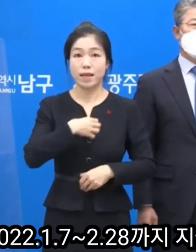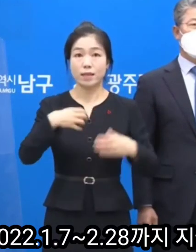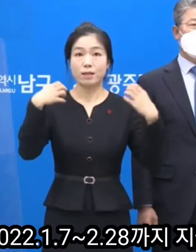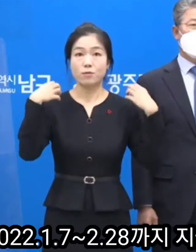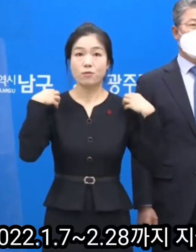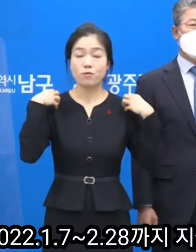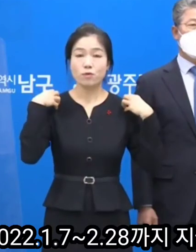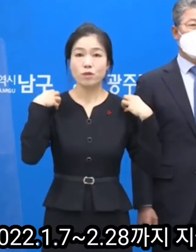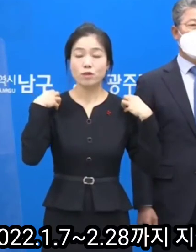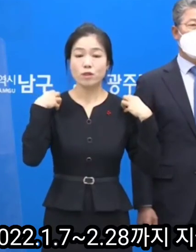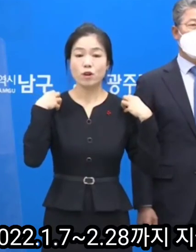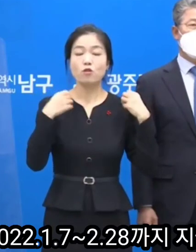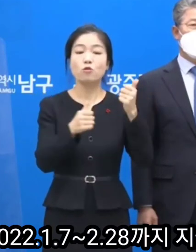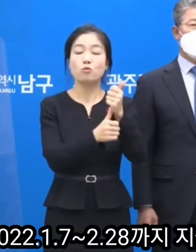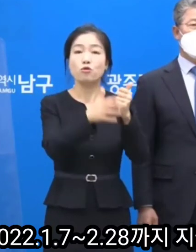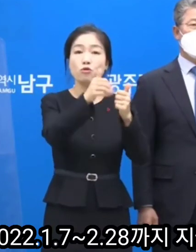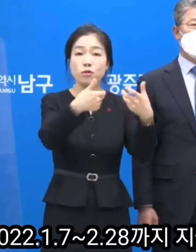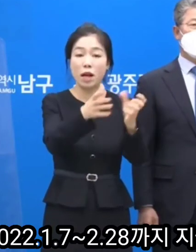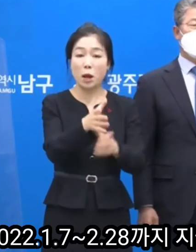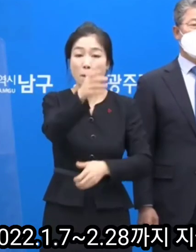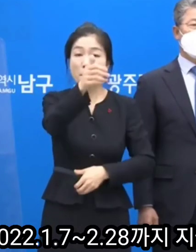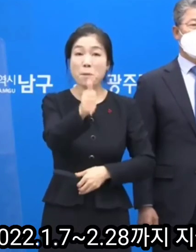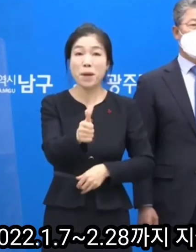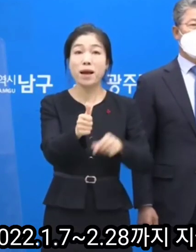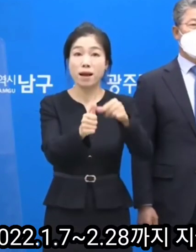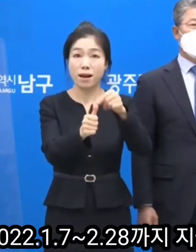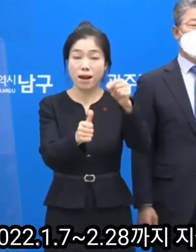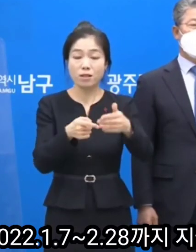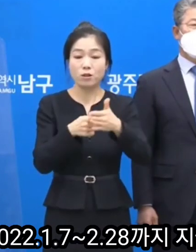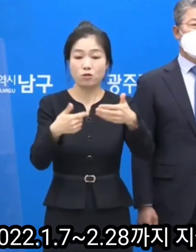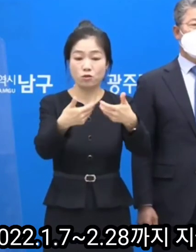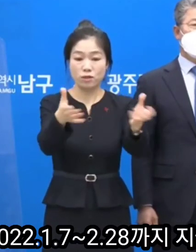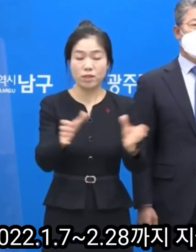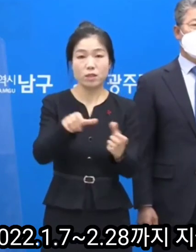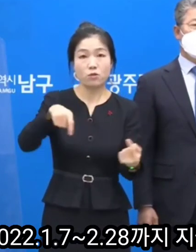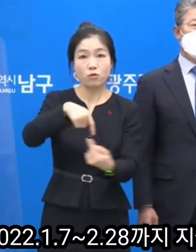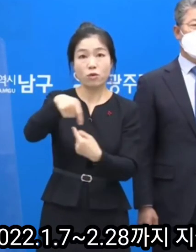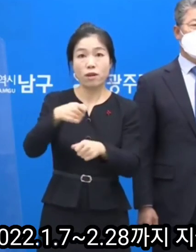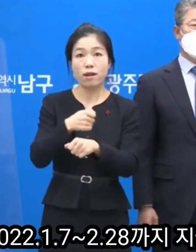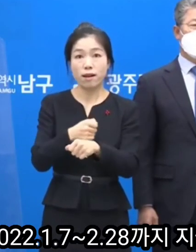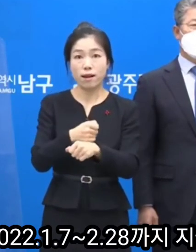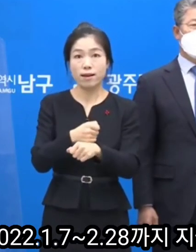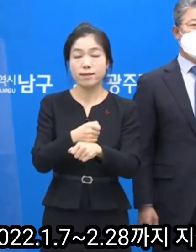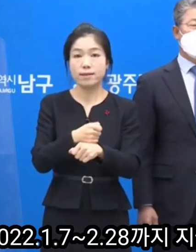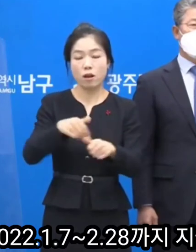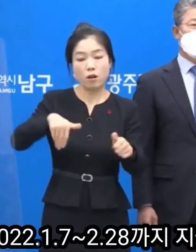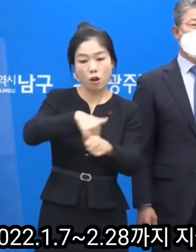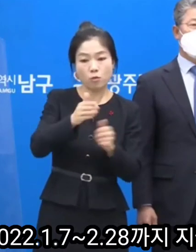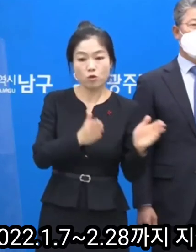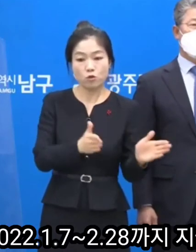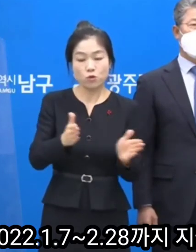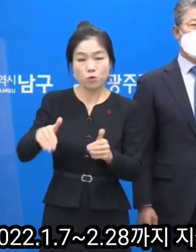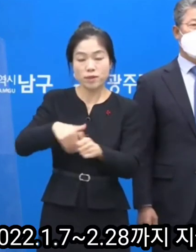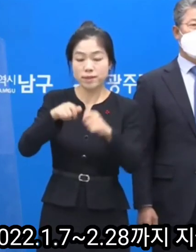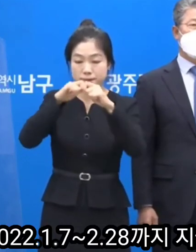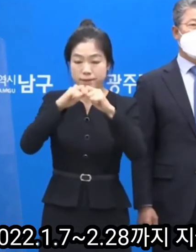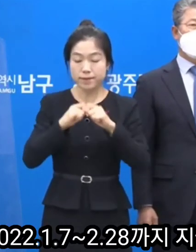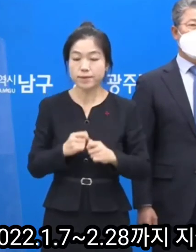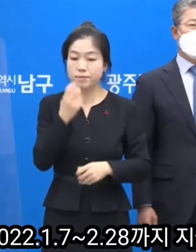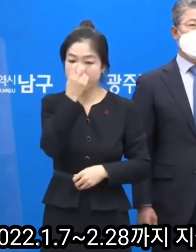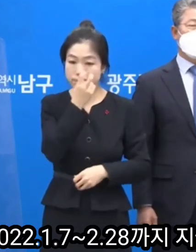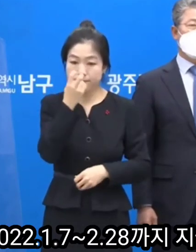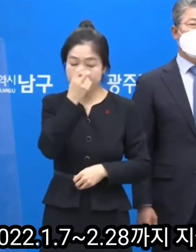자치구는 부구청장을 단장으로 하는 추진단을 가동해서 재반 준비 상황을